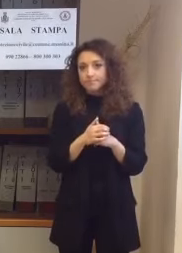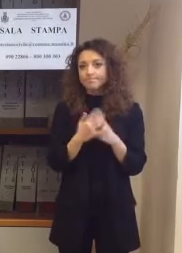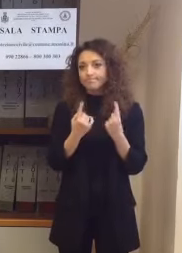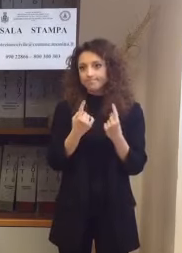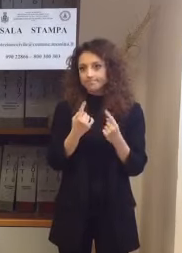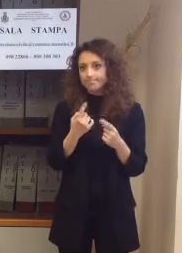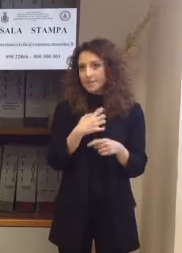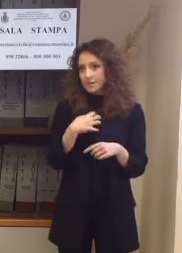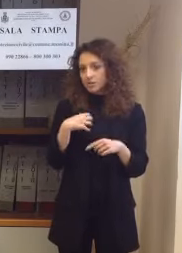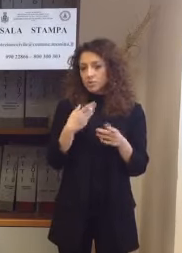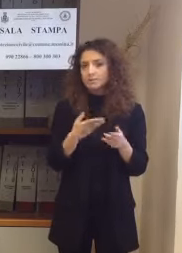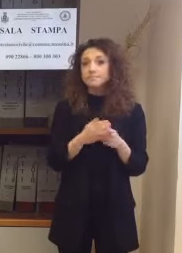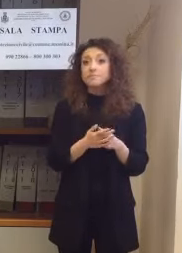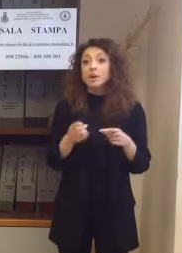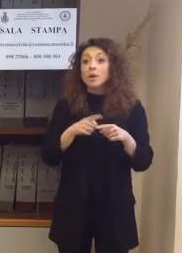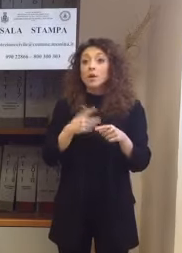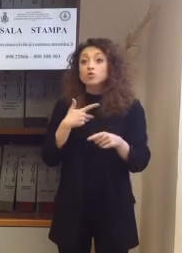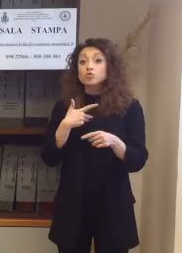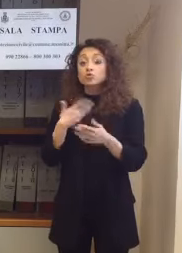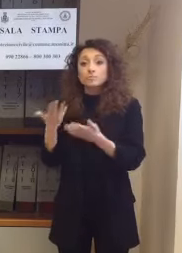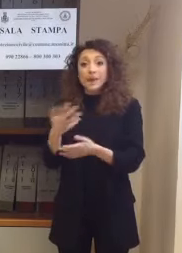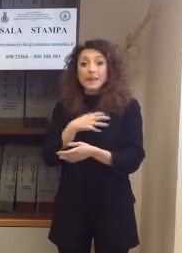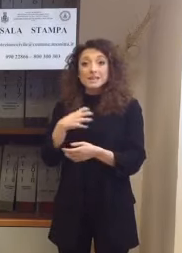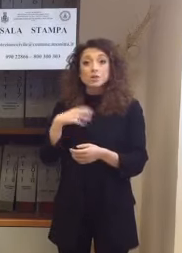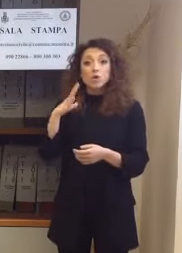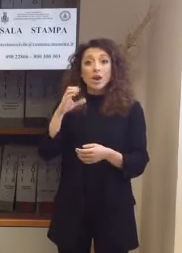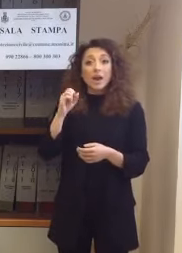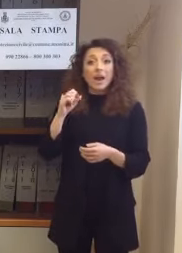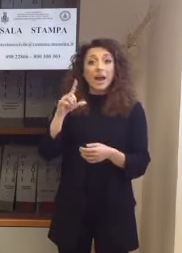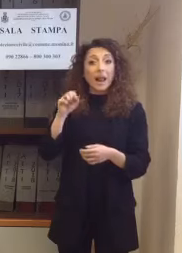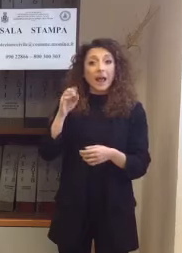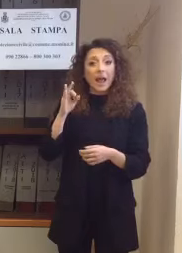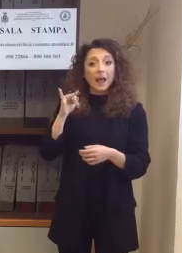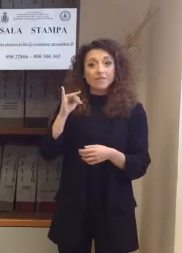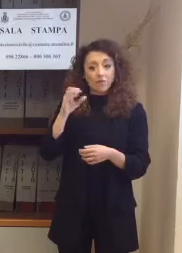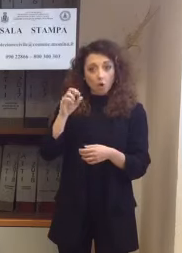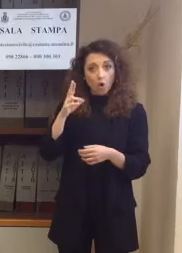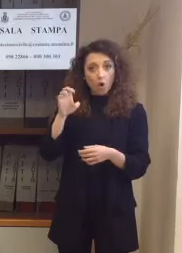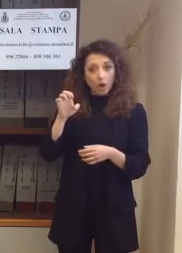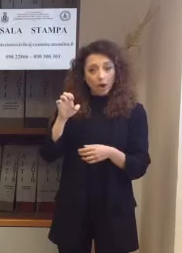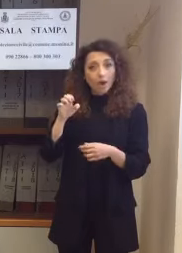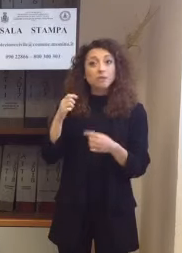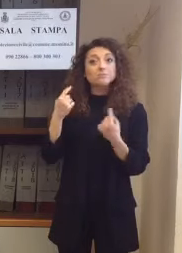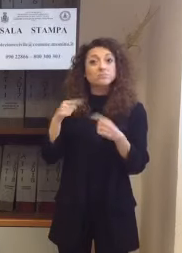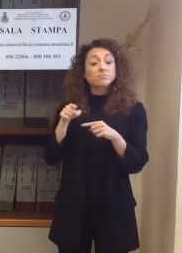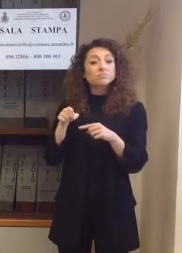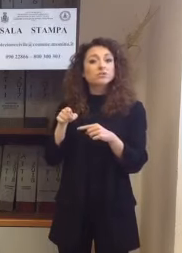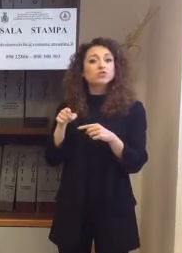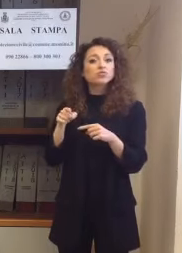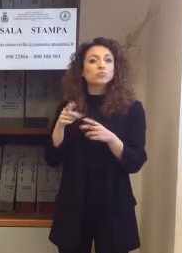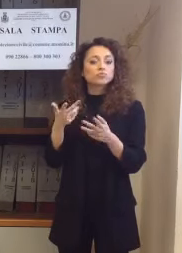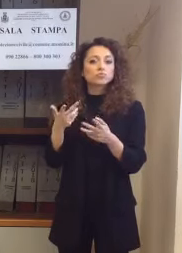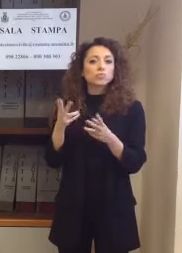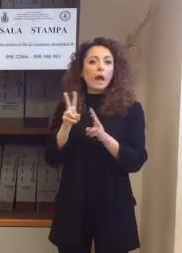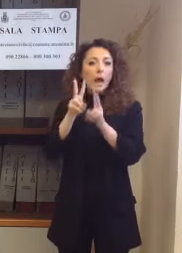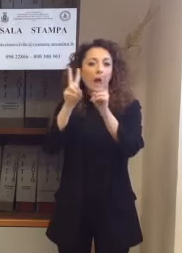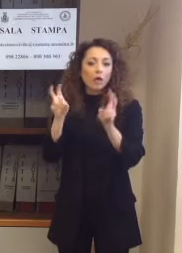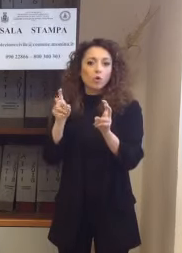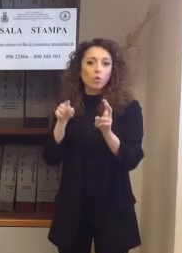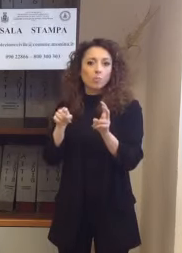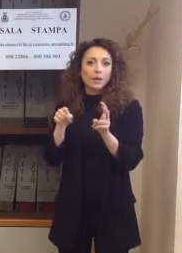l'assessore Calafiore con la quale affronteremo altri casi specifici che